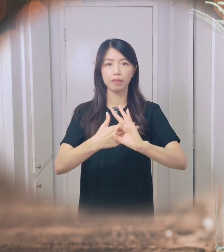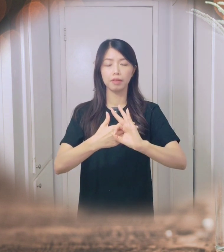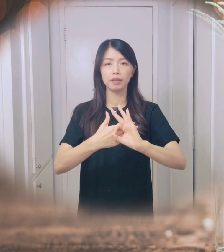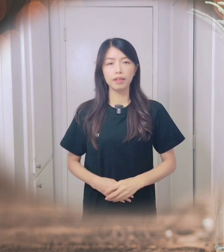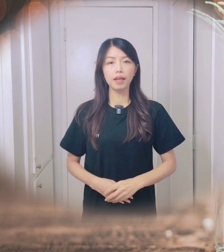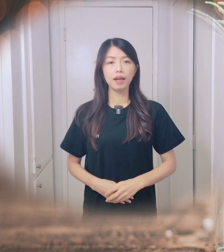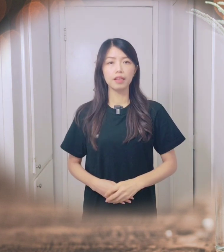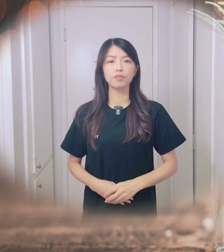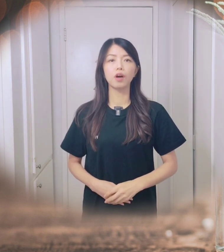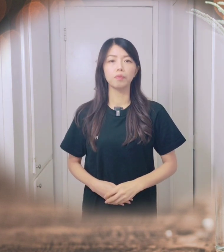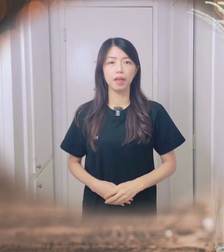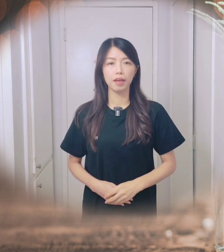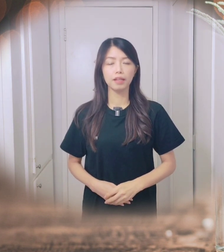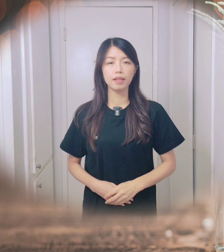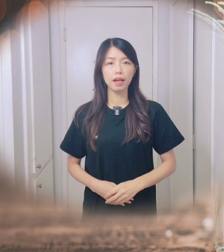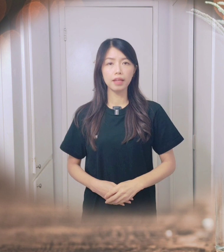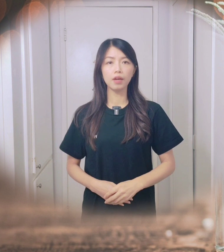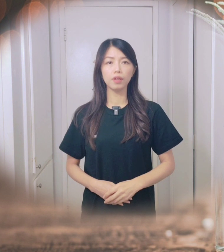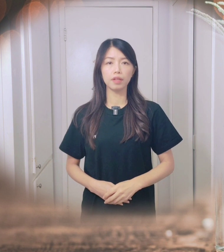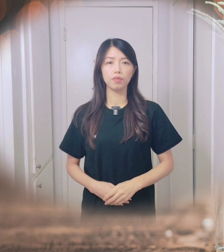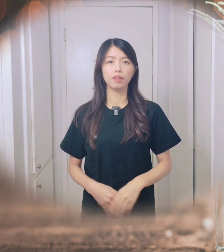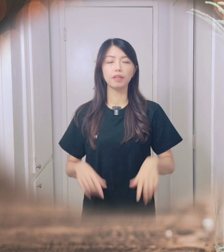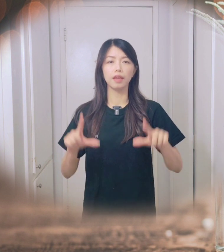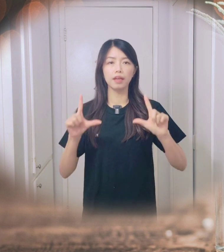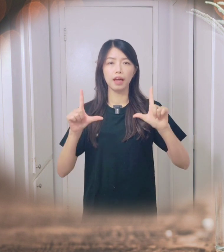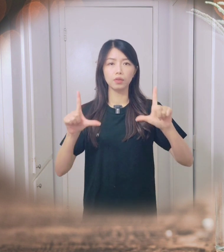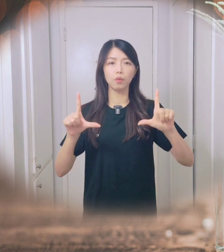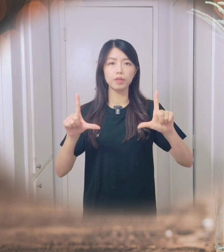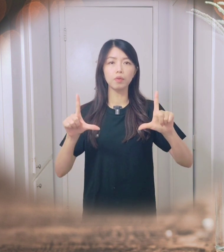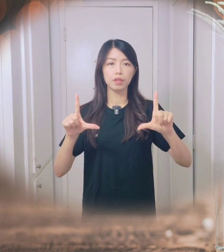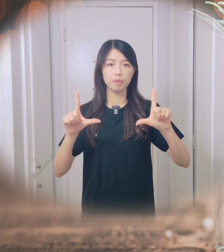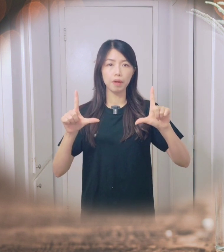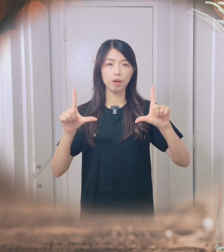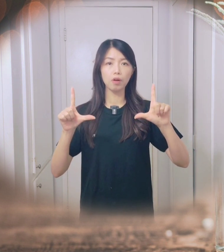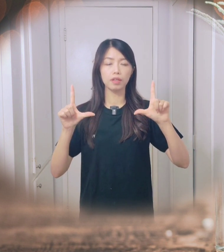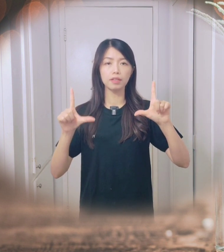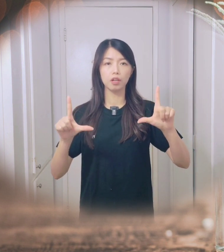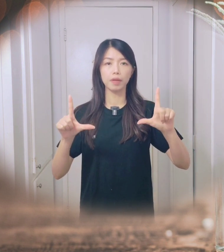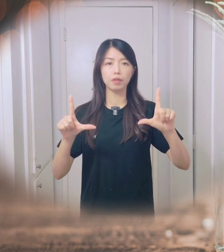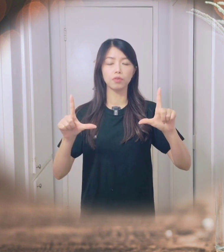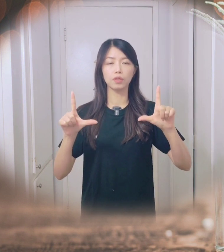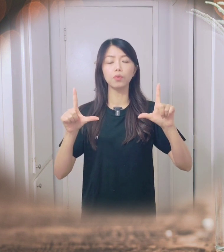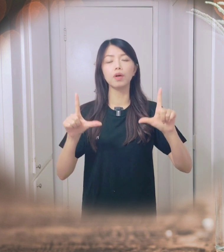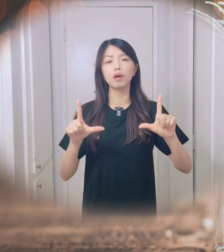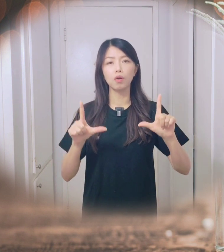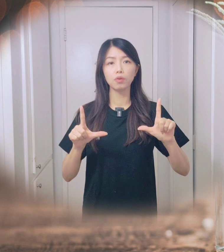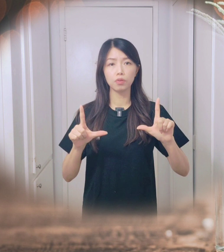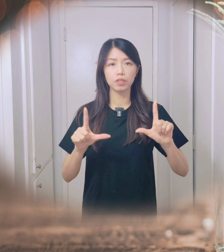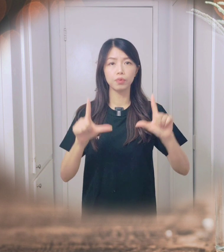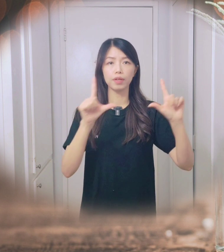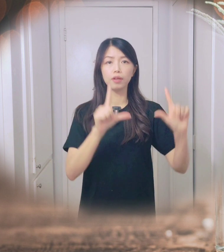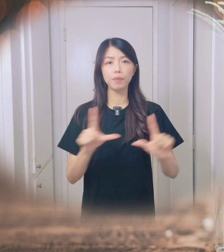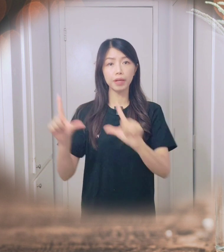뭐뭐라면. 살아갈 수가 없네. 일단 살다라고 한 뒤의 수어는 양손 엄지검지를 펴서 니은처럼 만들어주시고